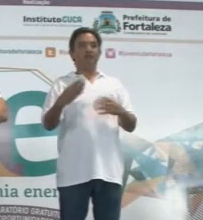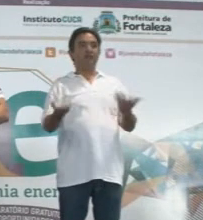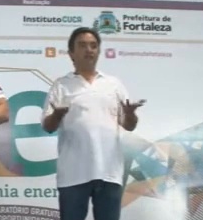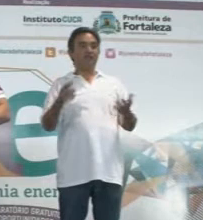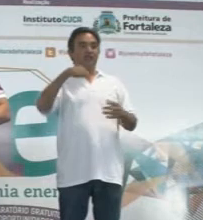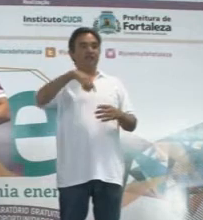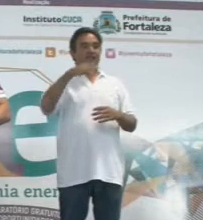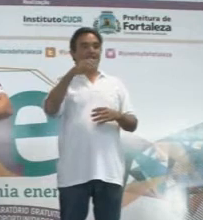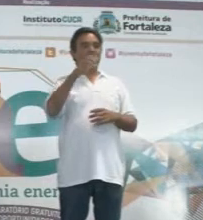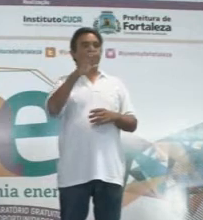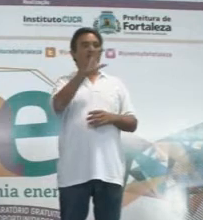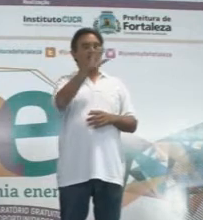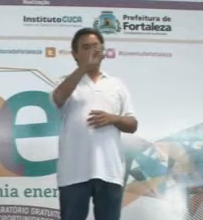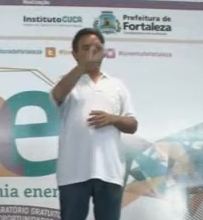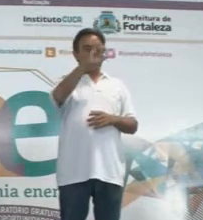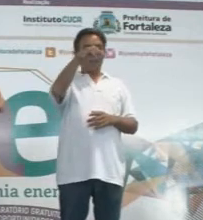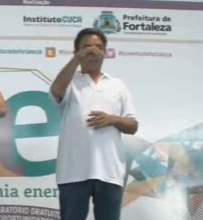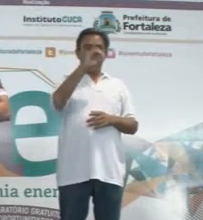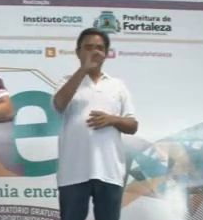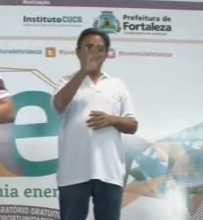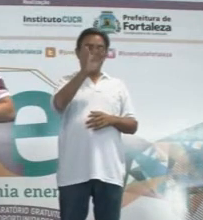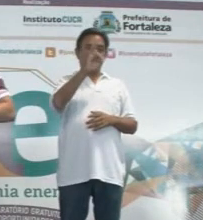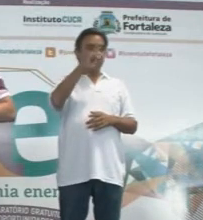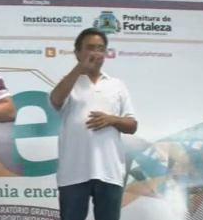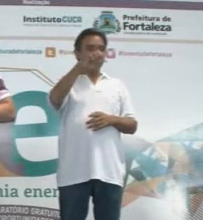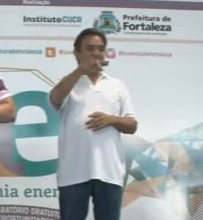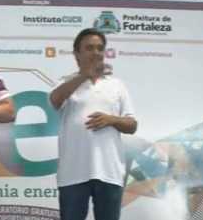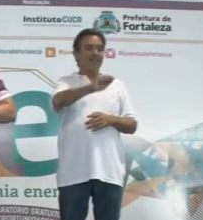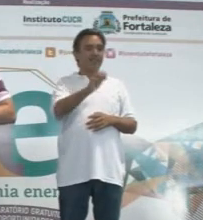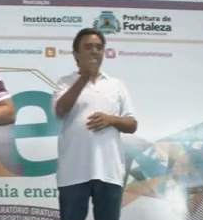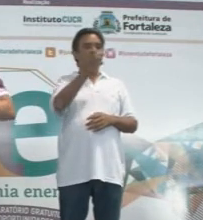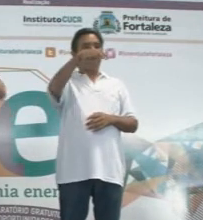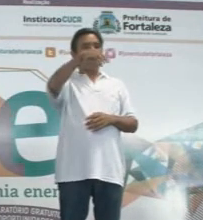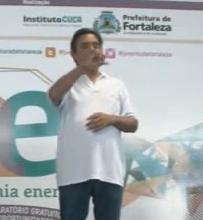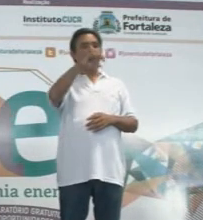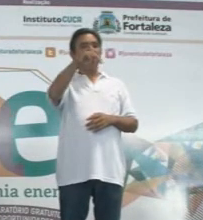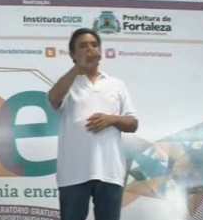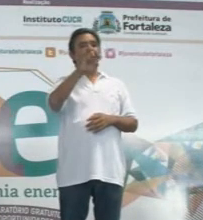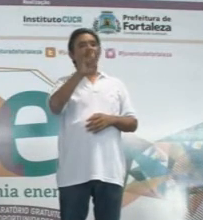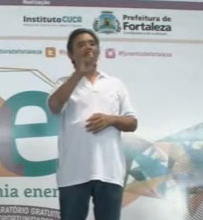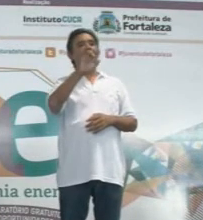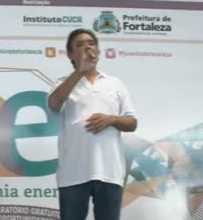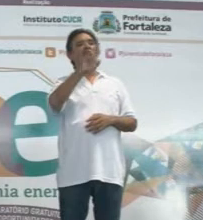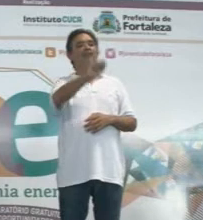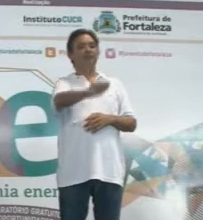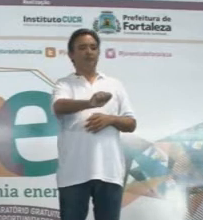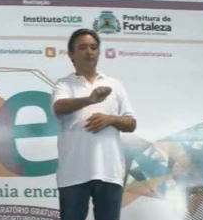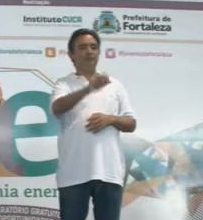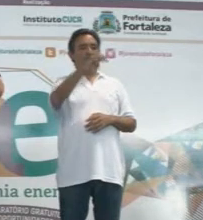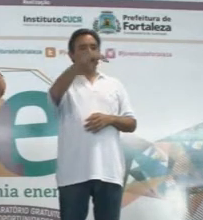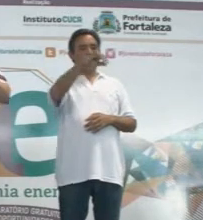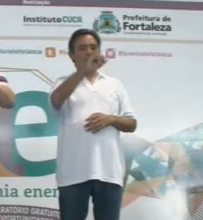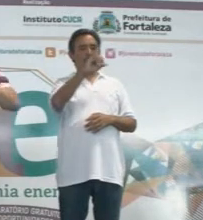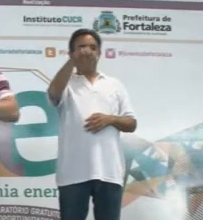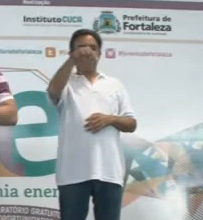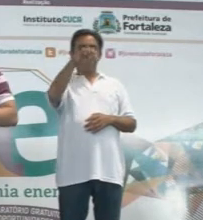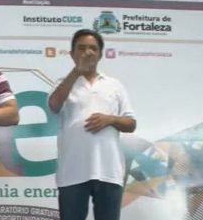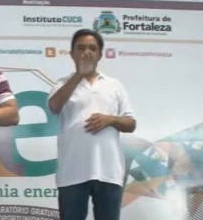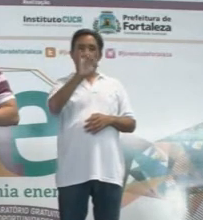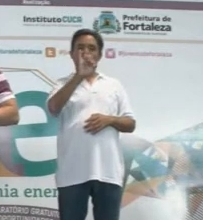Inconfidência Mineira? Inconfidência Mineira. Então como é que você vai esquecer uma data dessa? A data da Revolução Francesa e a data